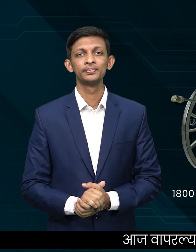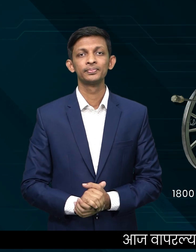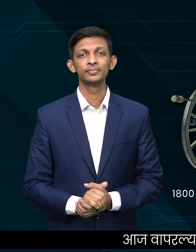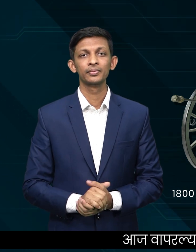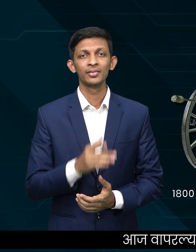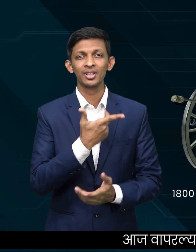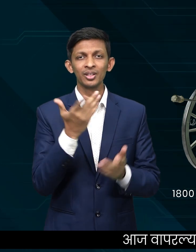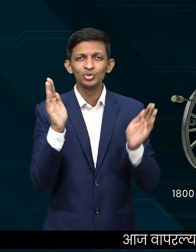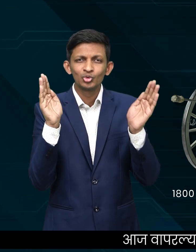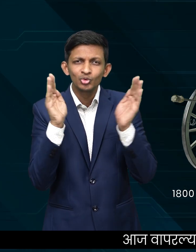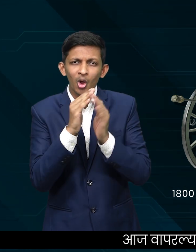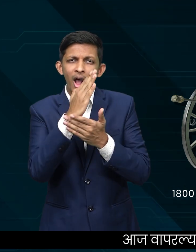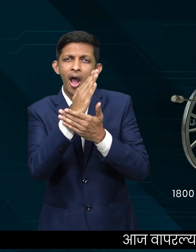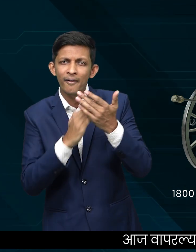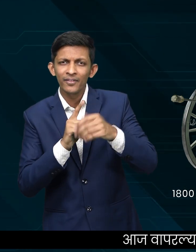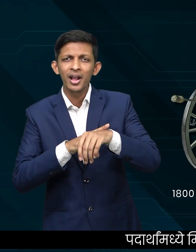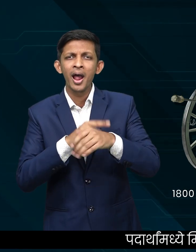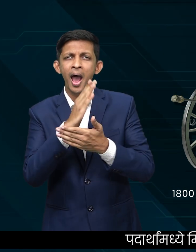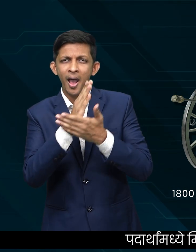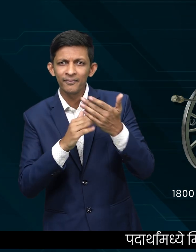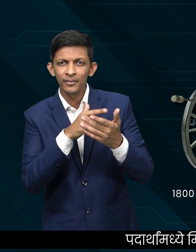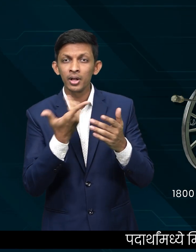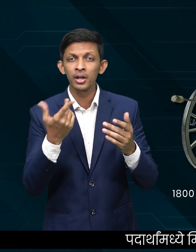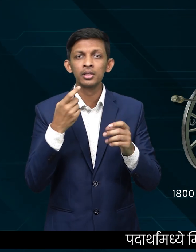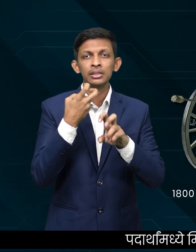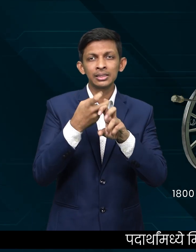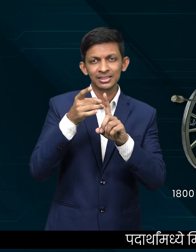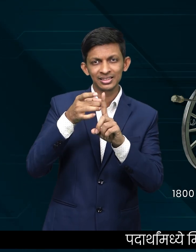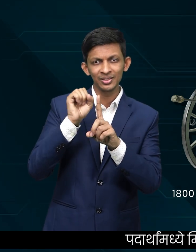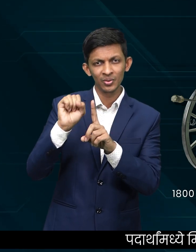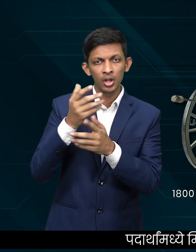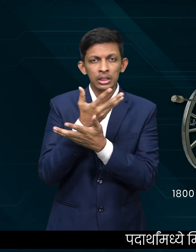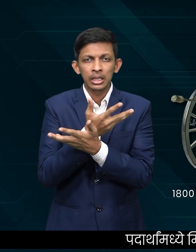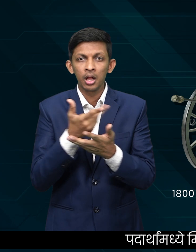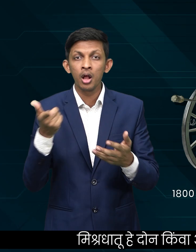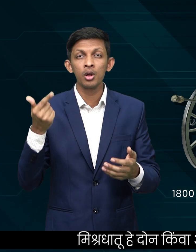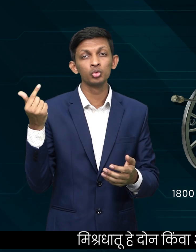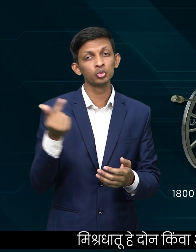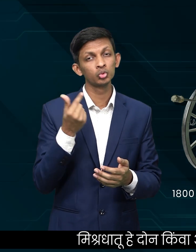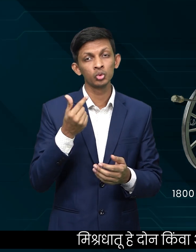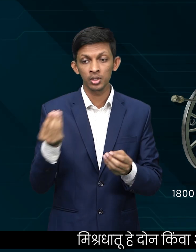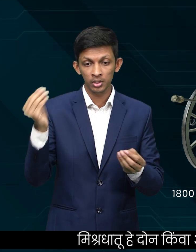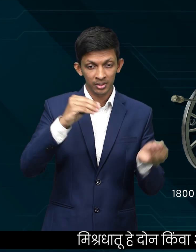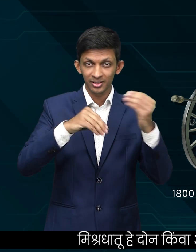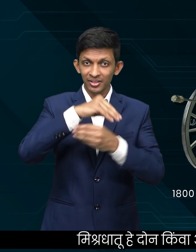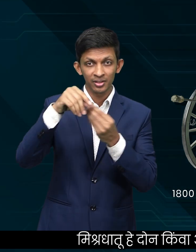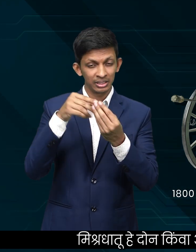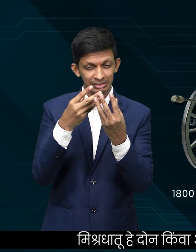आज वापरल्या जाणाऱ्या बहुतांश धातूंच्या पदार्थांमध्ये मिश्रधातूंचा समावेश असतो. मिश्रधातू हे दोन किंवा अधिक धातूंचे